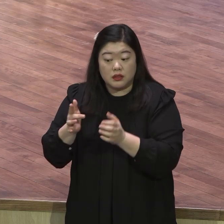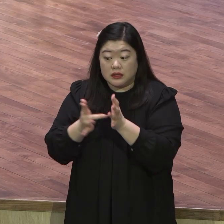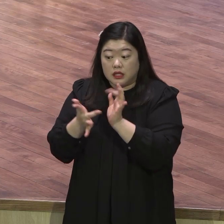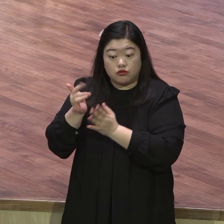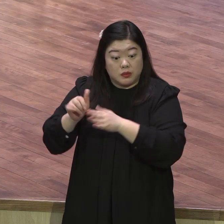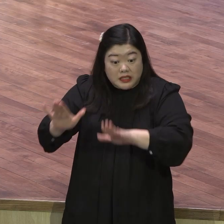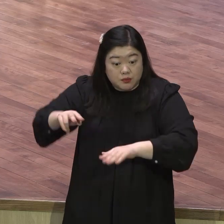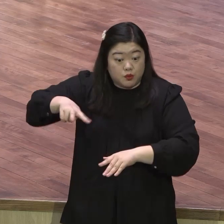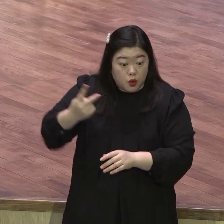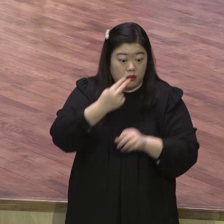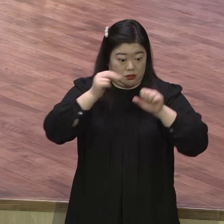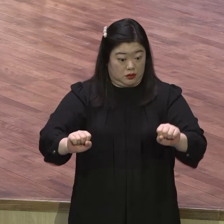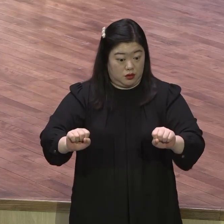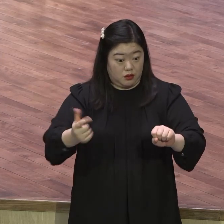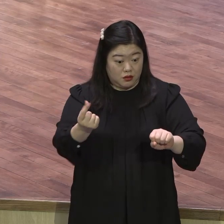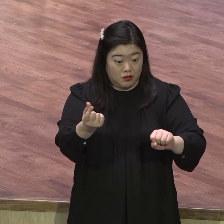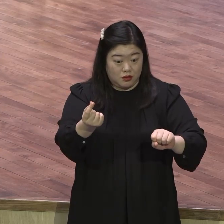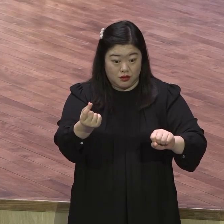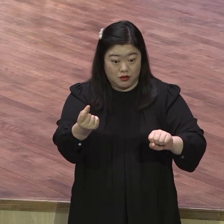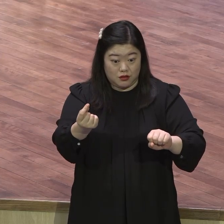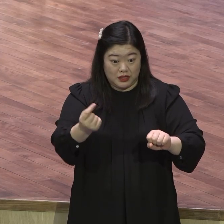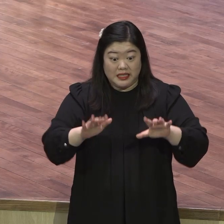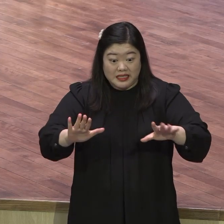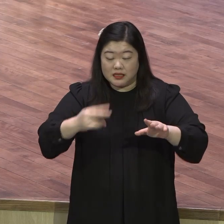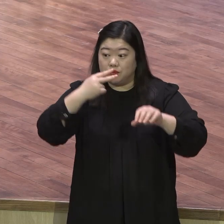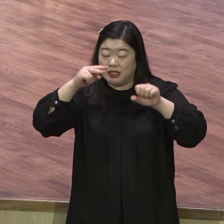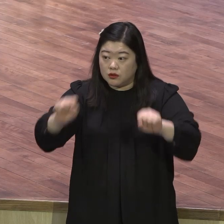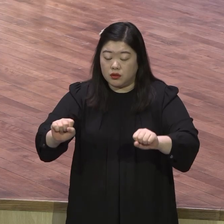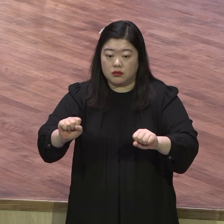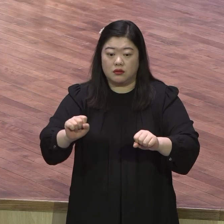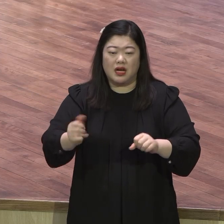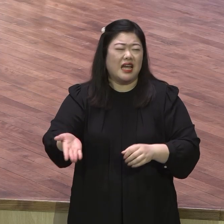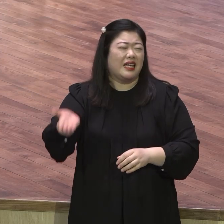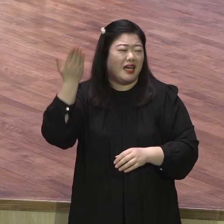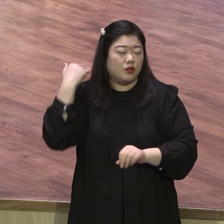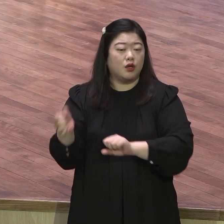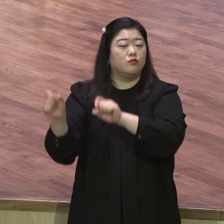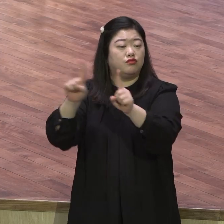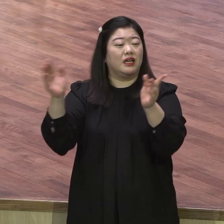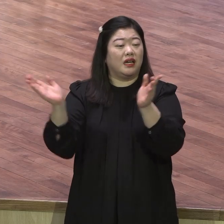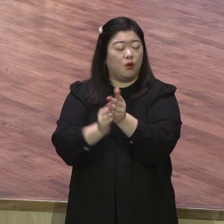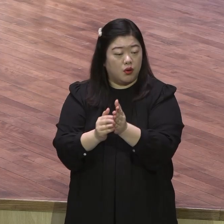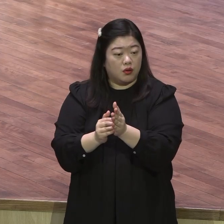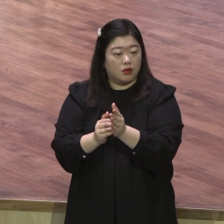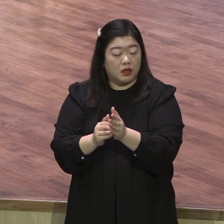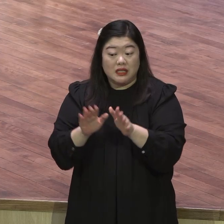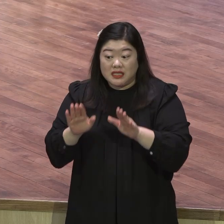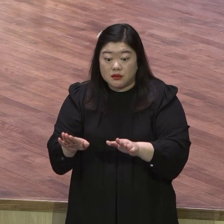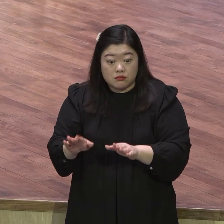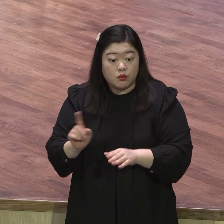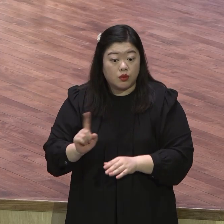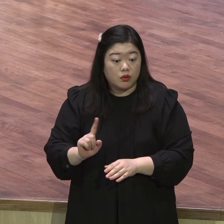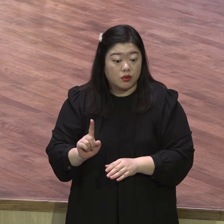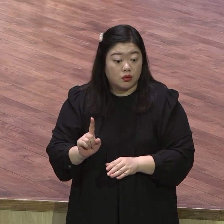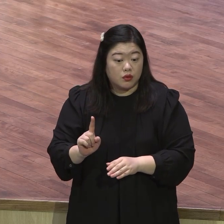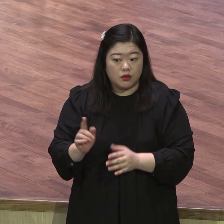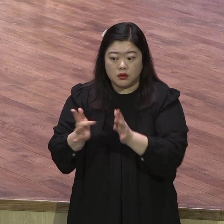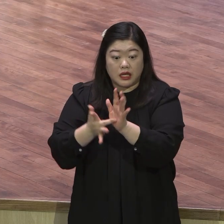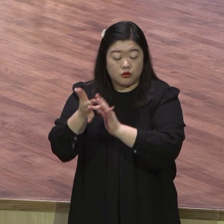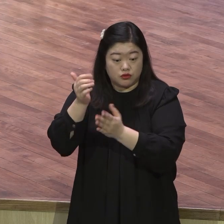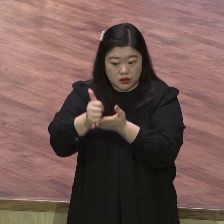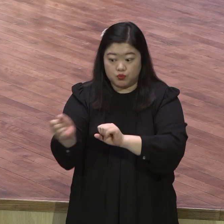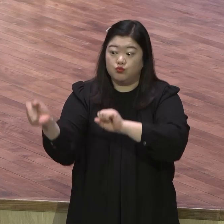지금 당연히 지금 살아계시는 현재성을 말합니다. 2000년 전에 예수님이 죽었다가 부활하셨고 그 다음 각오 없습니까?